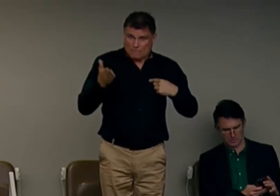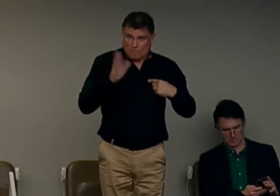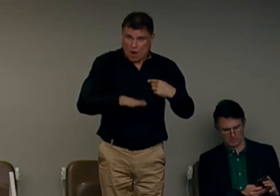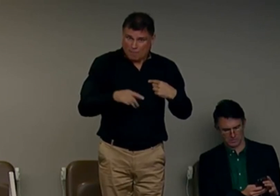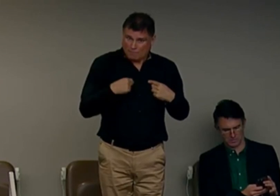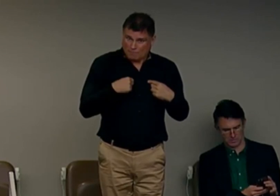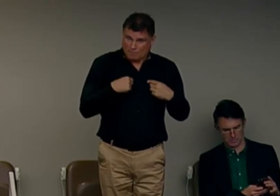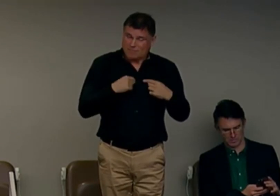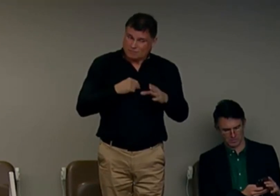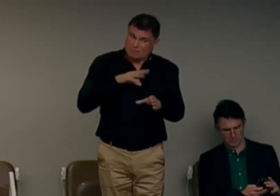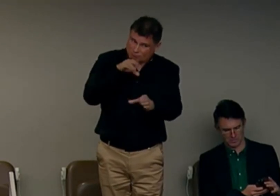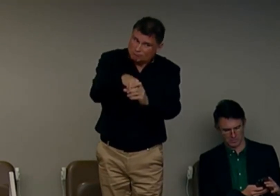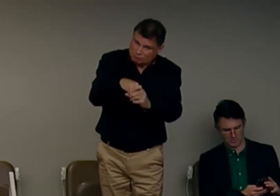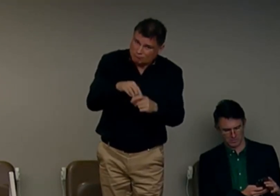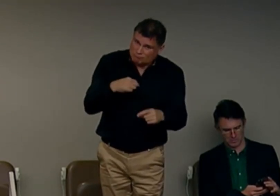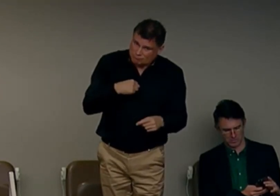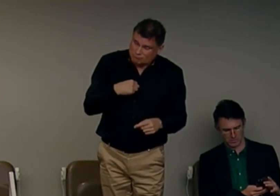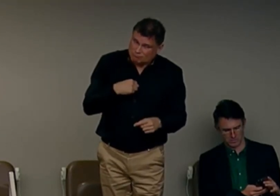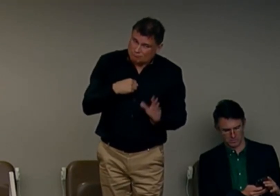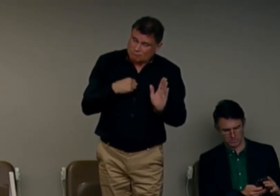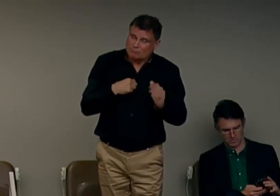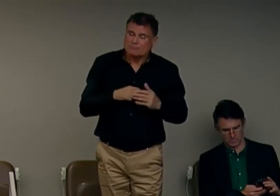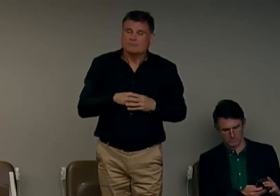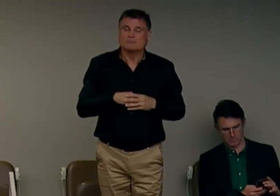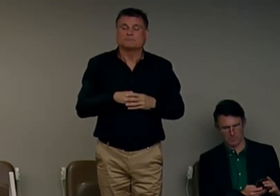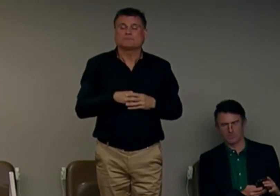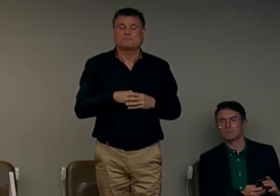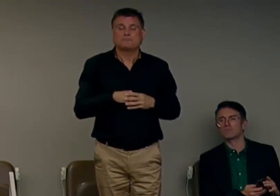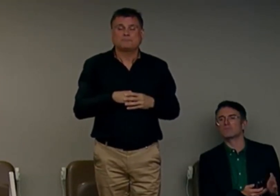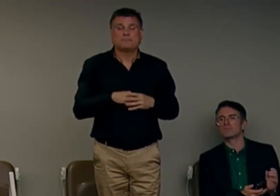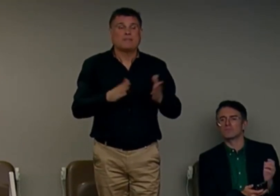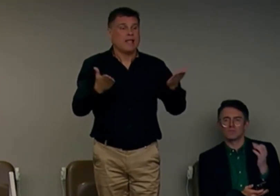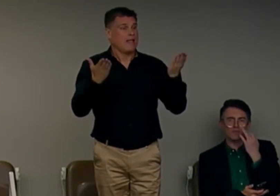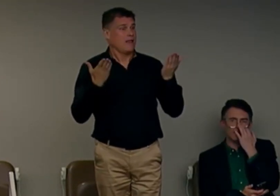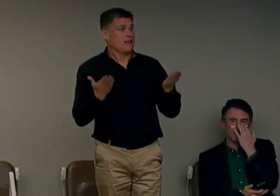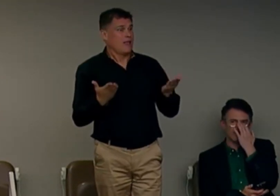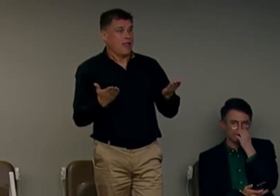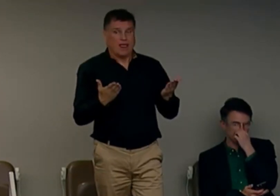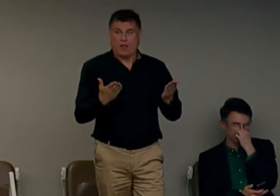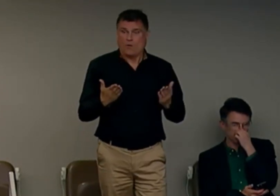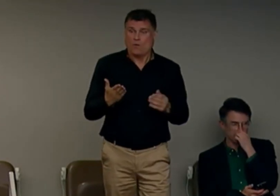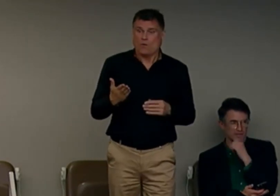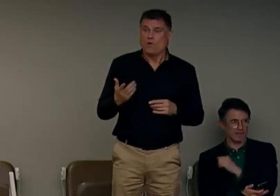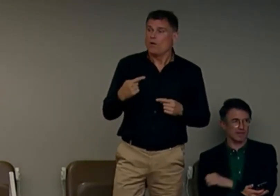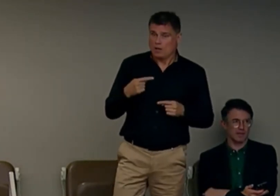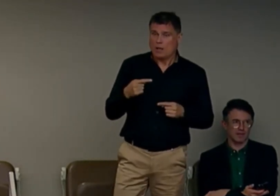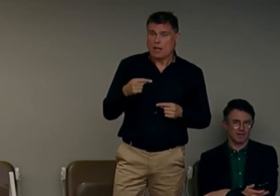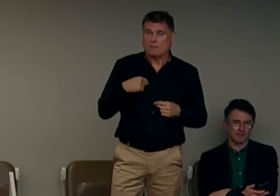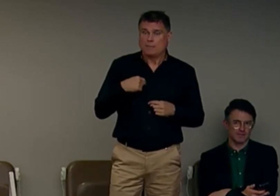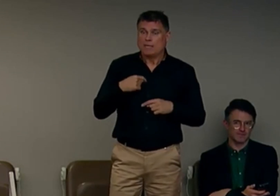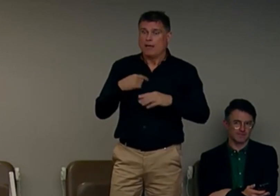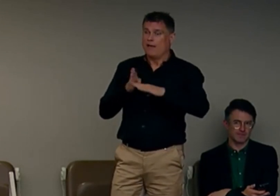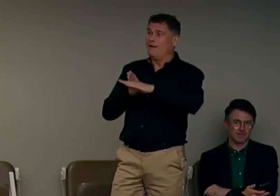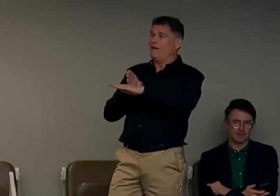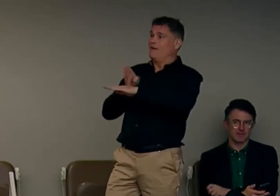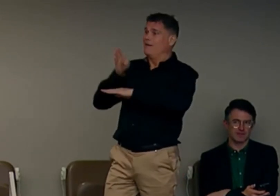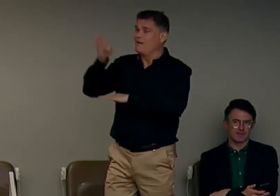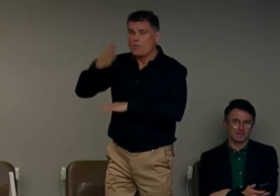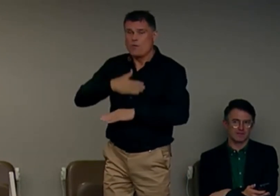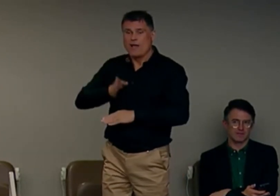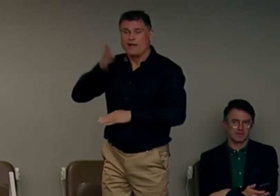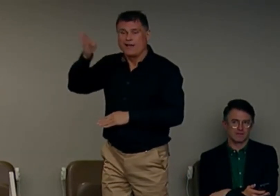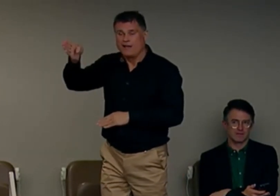mobilité internationale des étudiants handicapés représente bien un enjeu majeur pour tous nos États, puisque au-delà